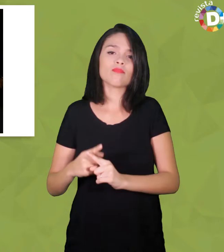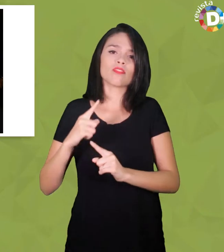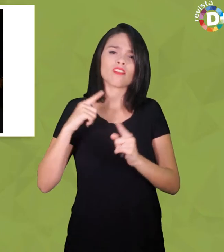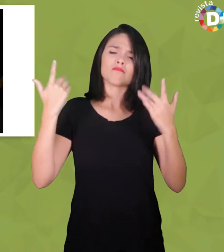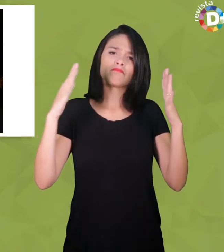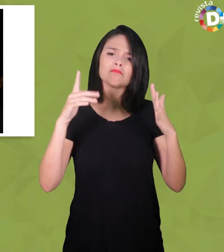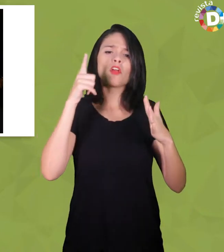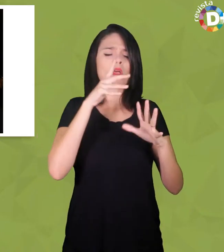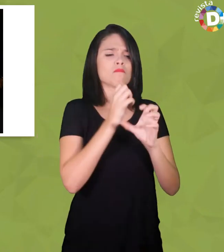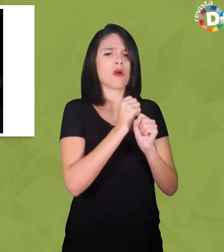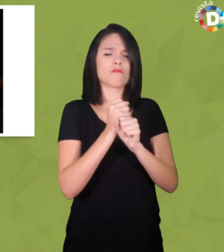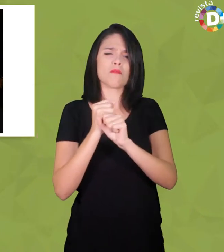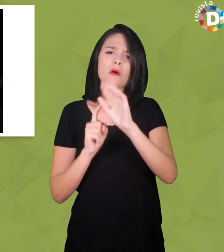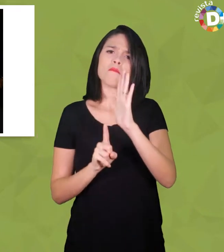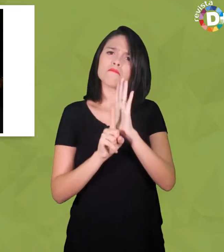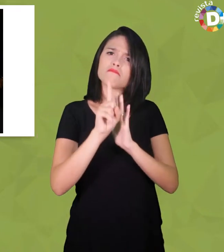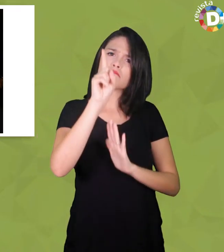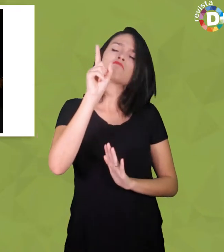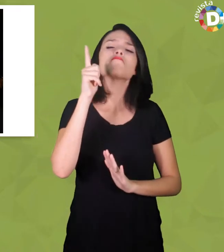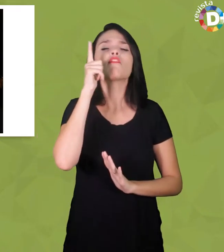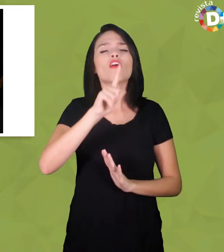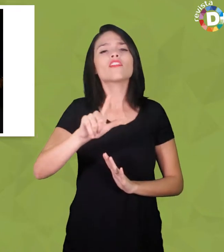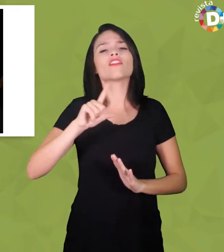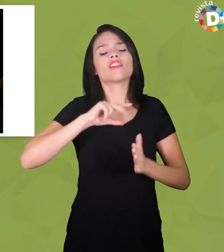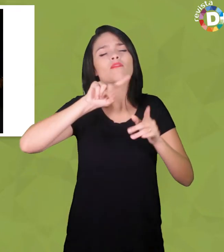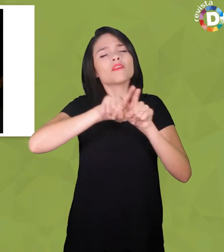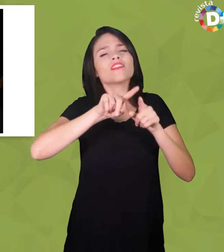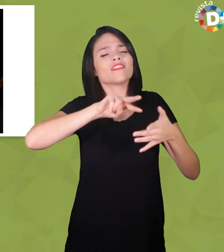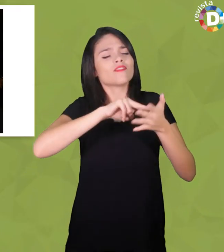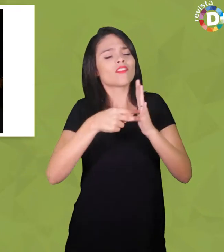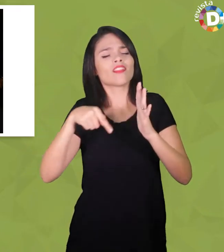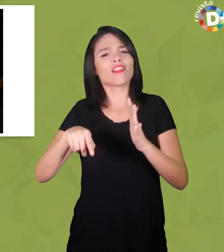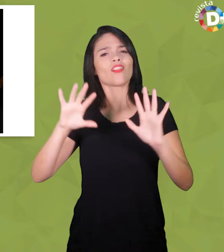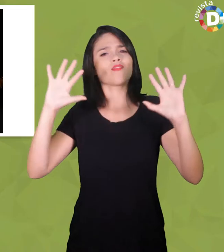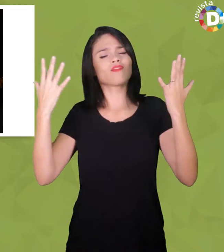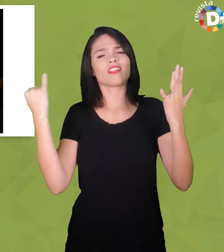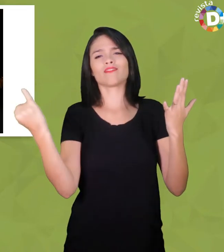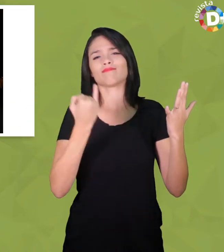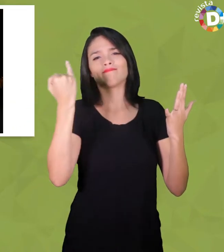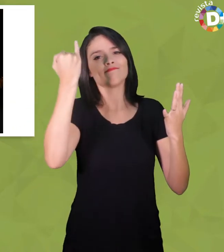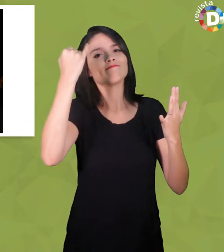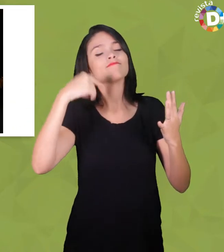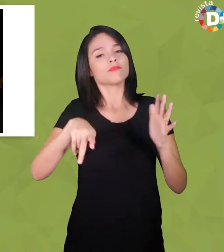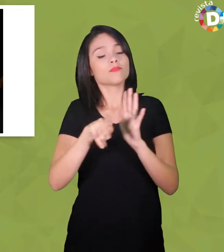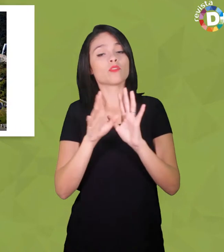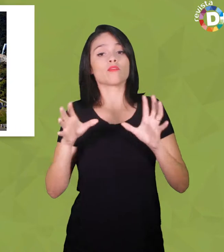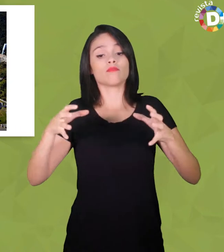números alcançados e o significado do evento no centro de treinamento paraolímpico